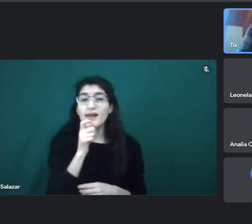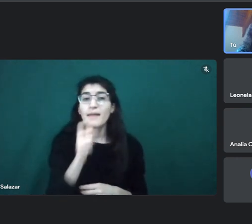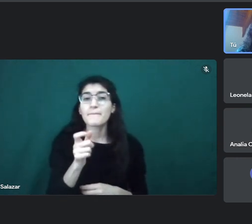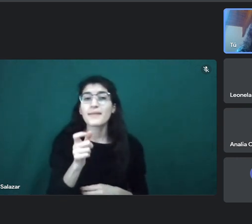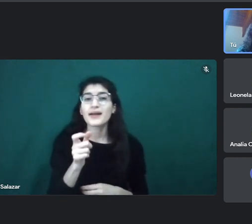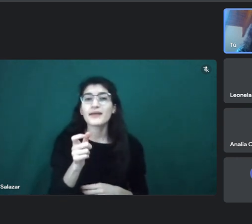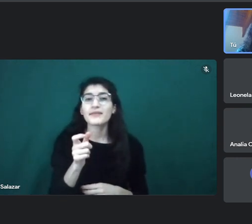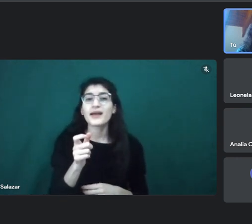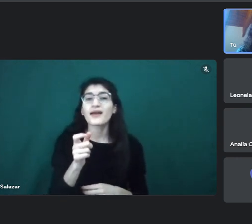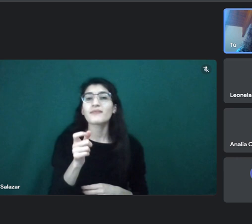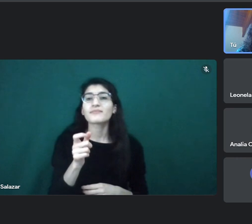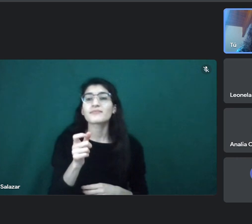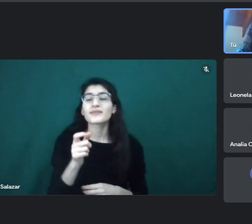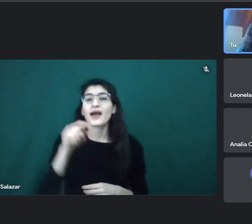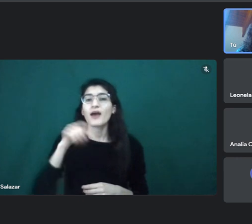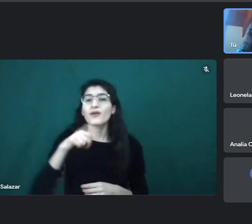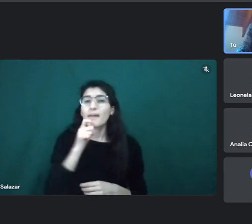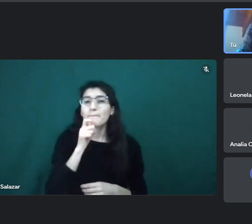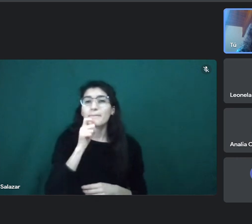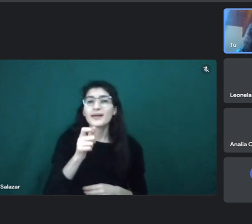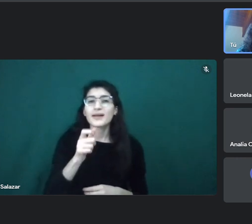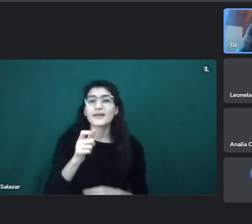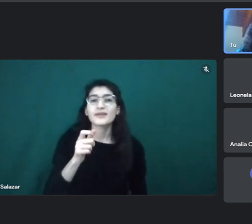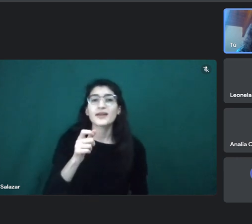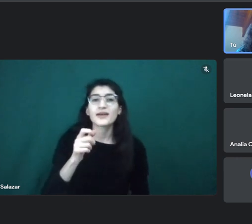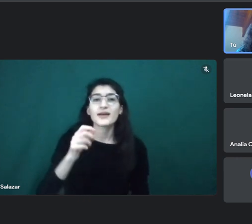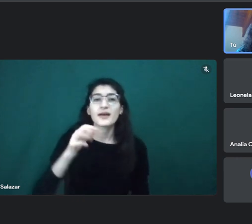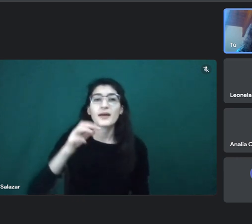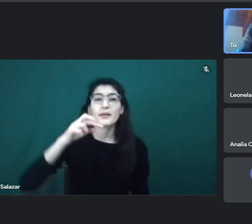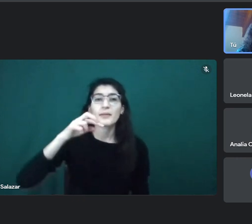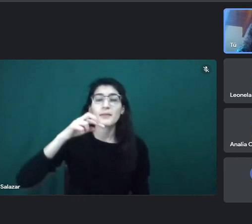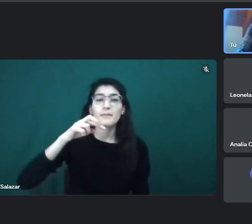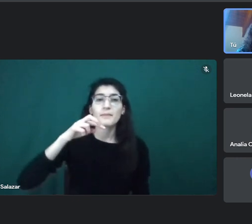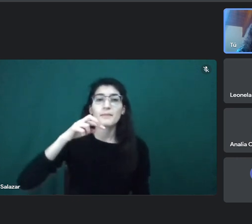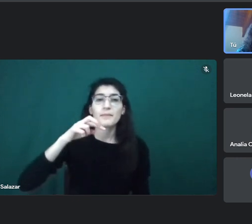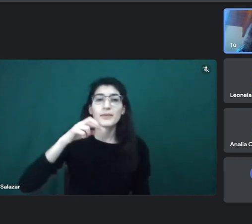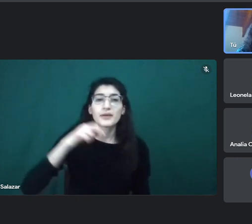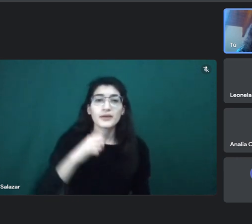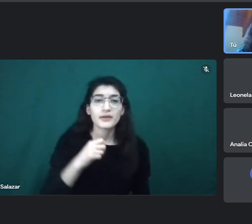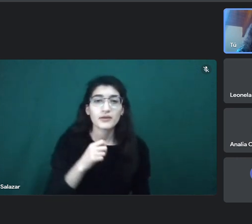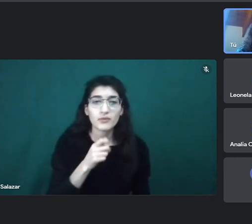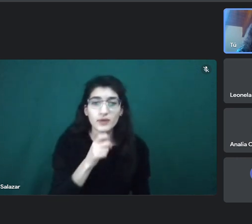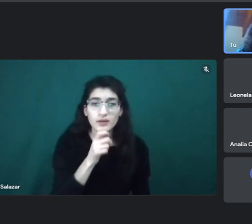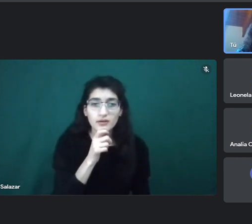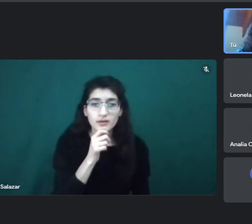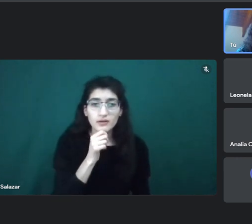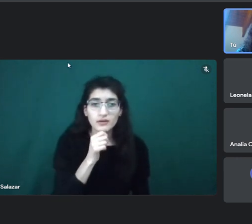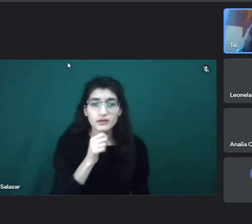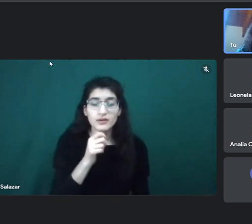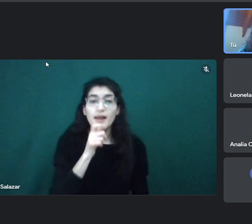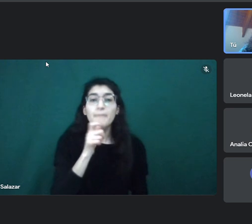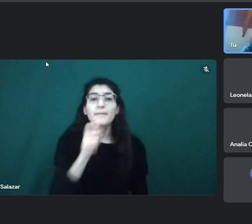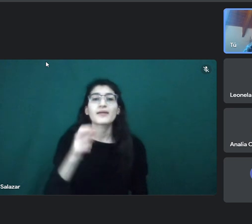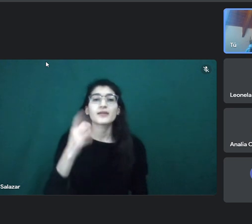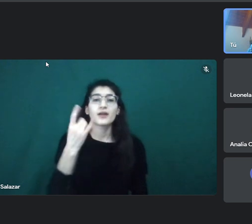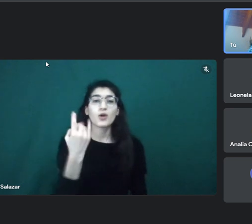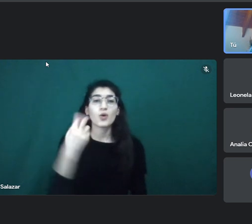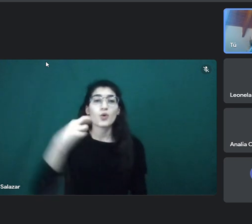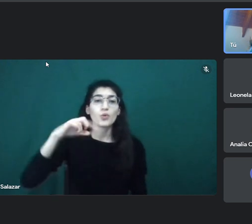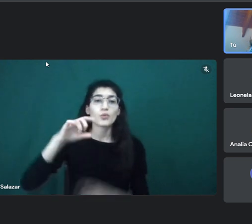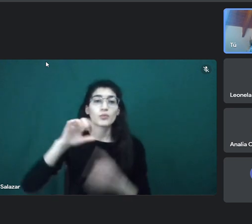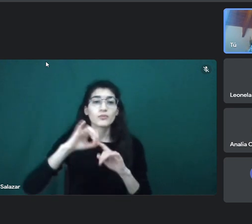ING. Esa no es que está fuera de la red. La traducción de upgrading no es que está fuera de la